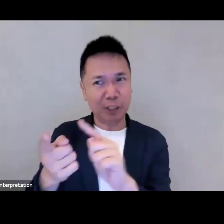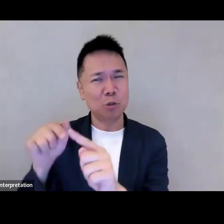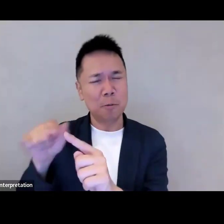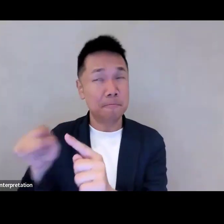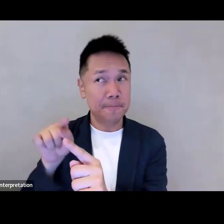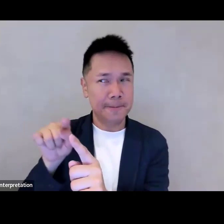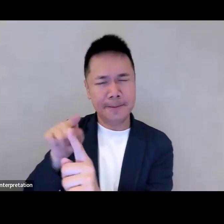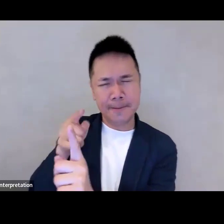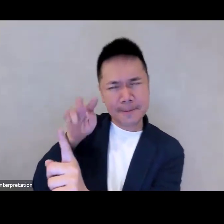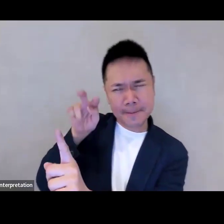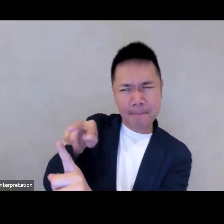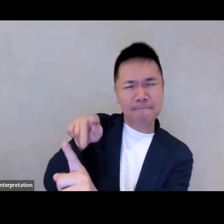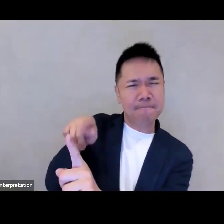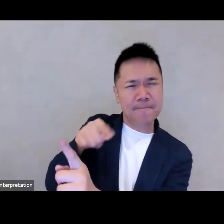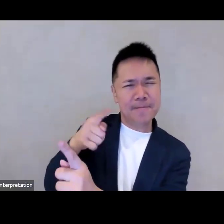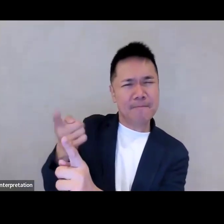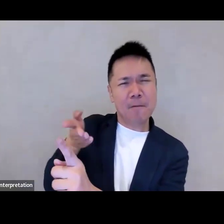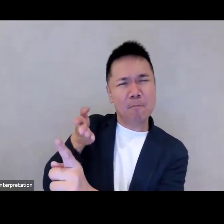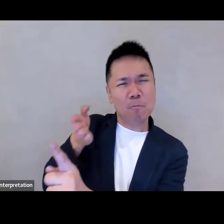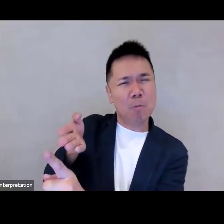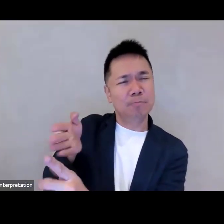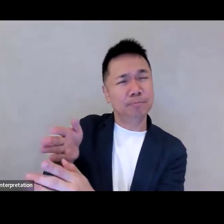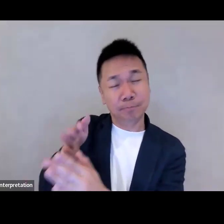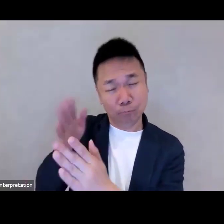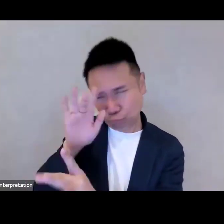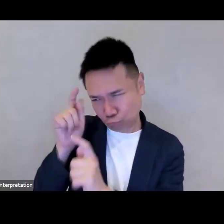一位伟大的女性。